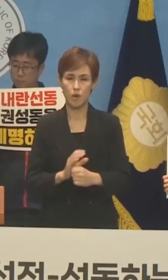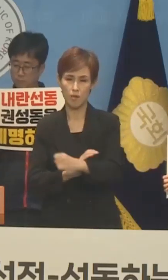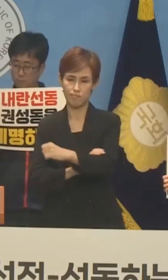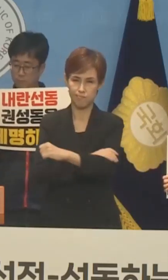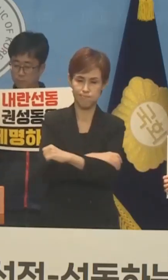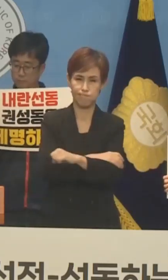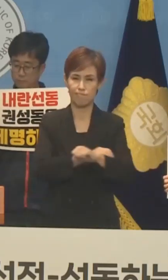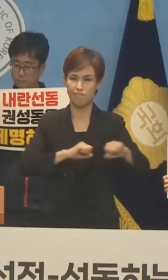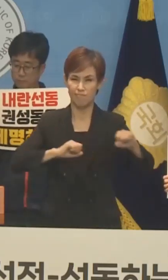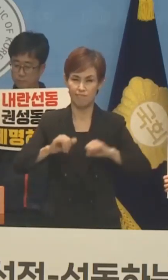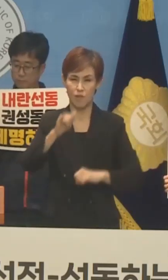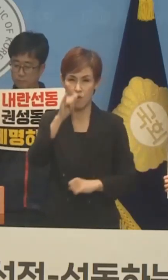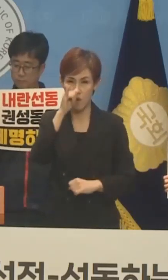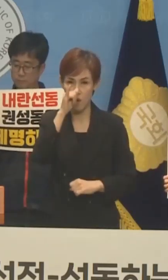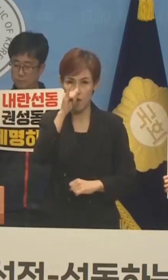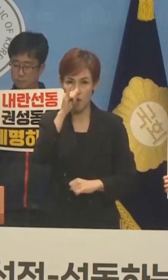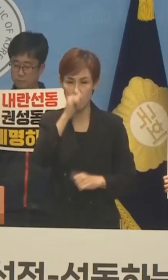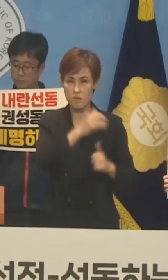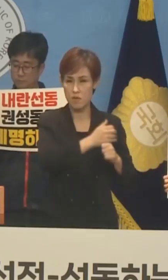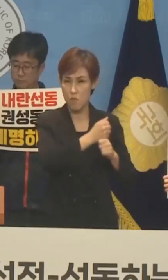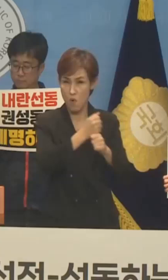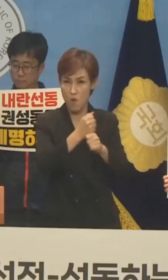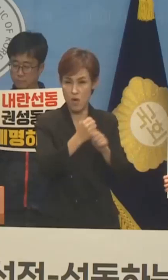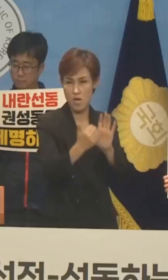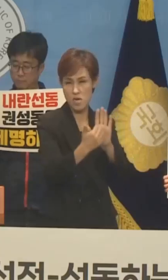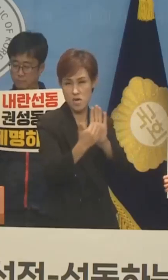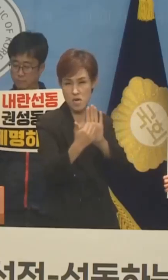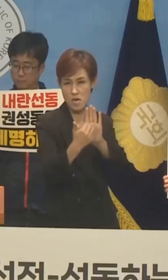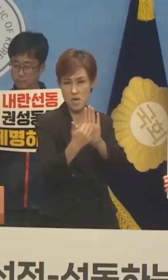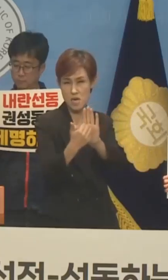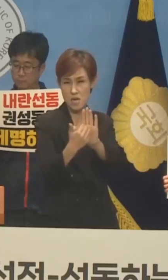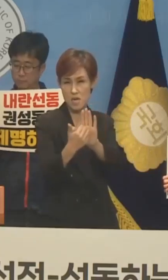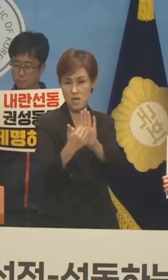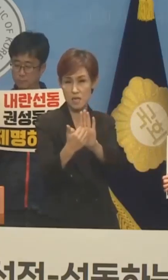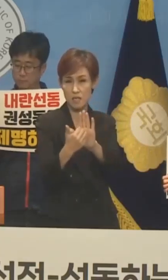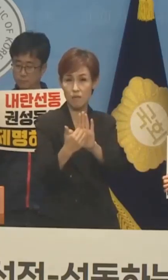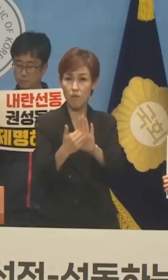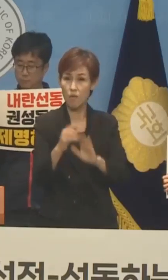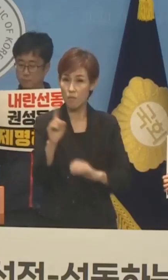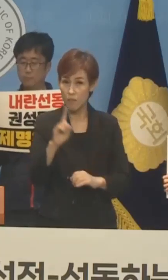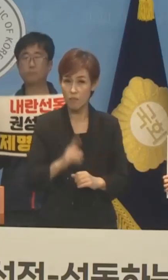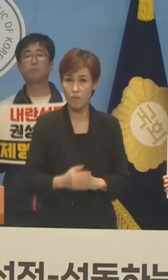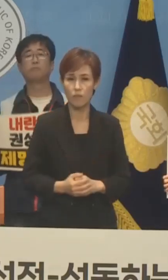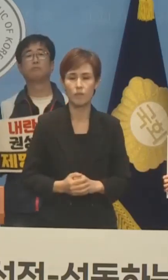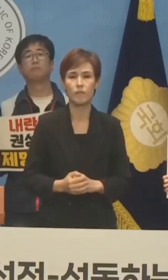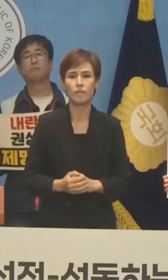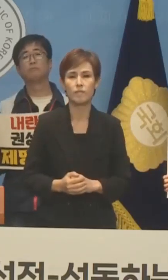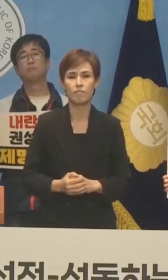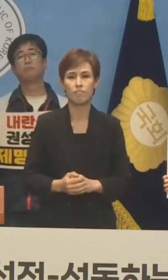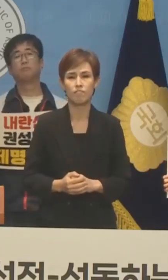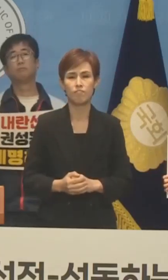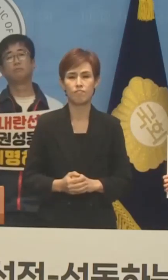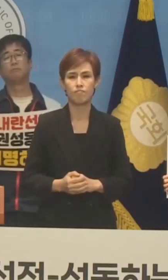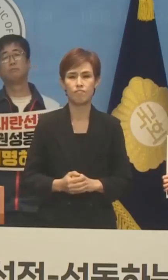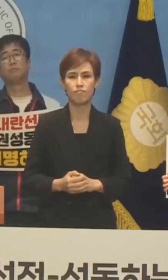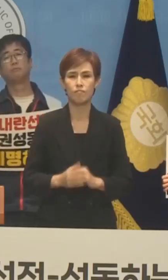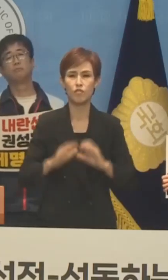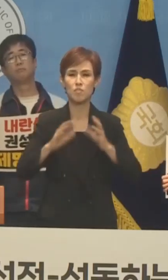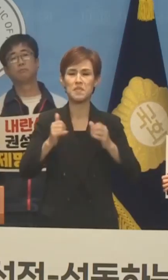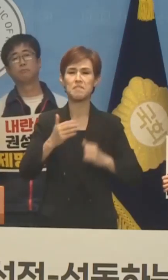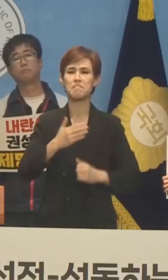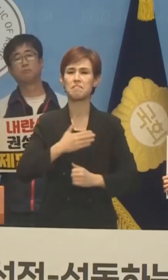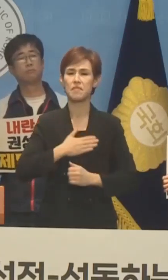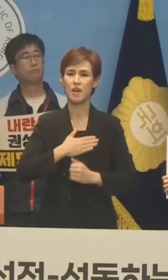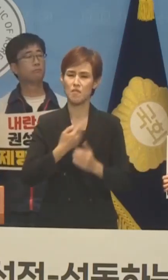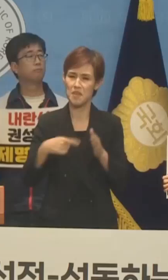맘대로 통제하면서 체포 시도에 갖은 패악을 부릴 수 있었던 것, 그리고 마지막까지 자신만의 국민을